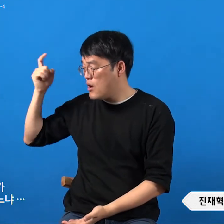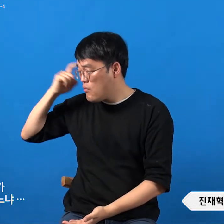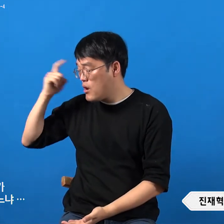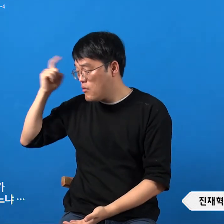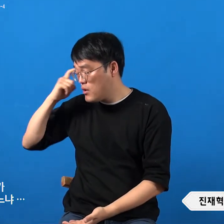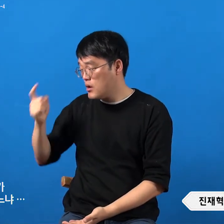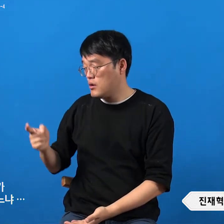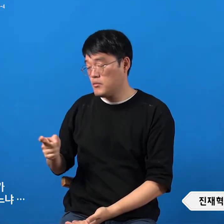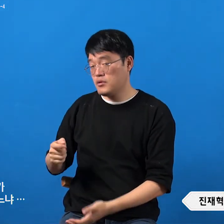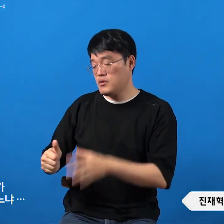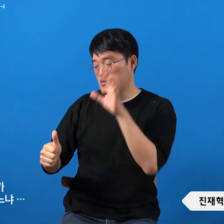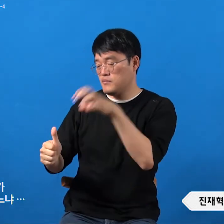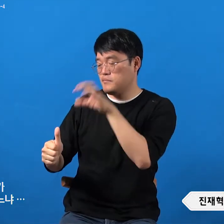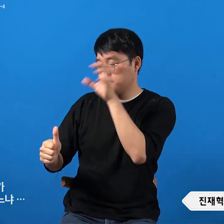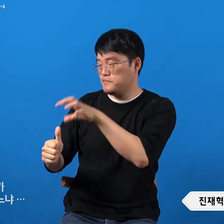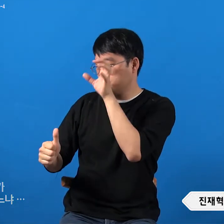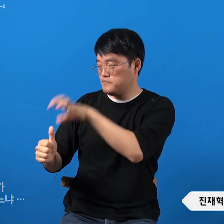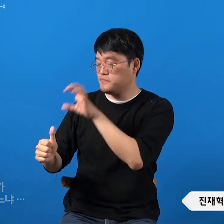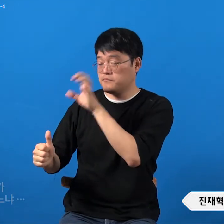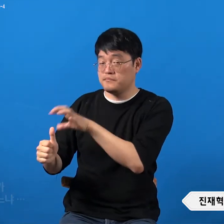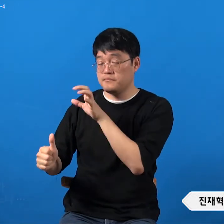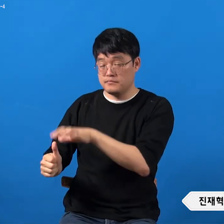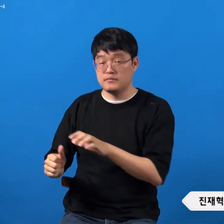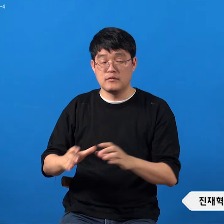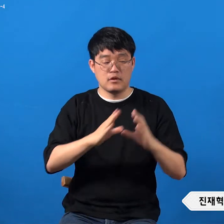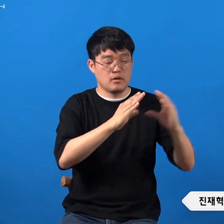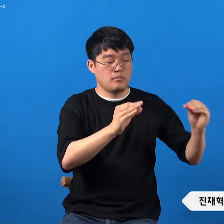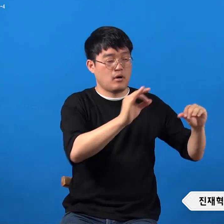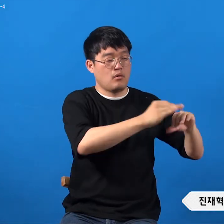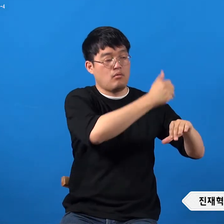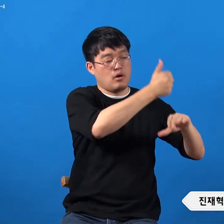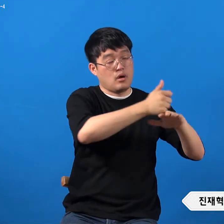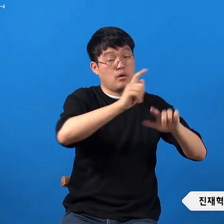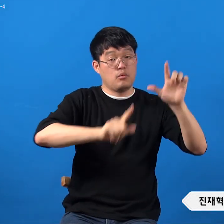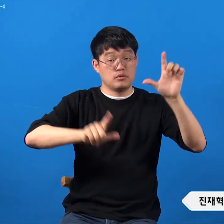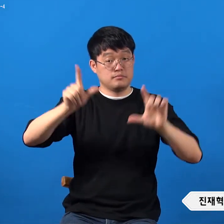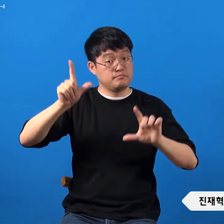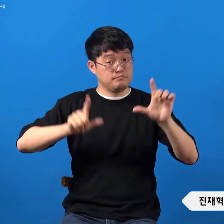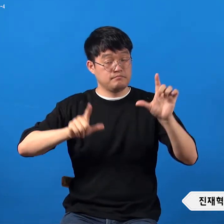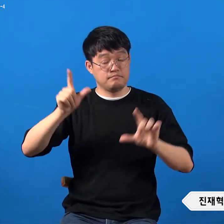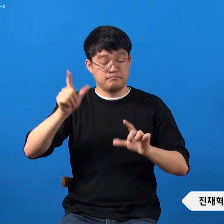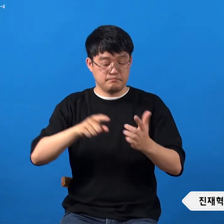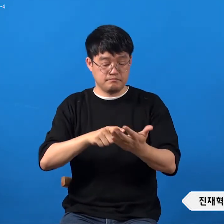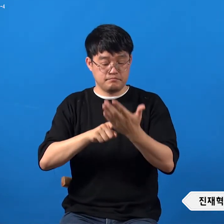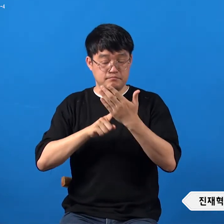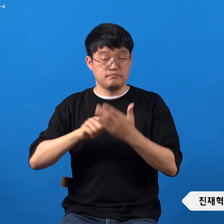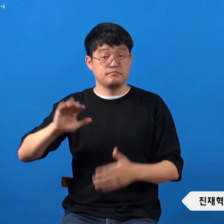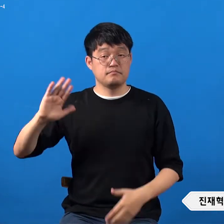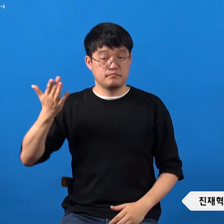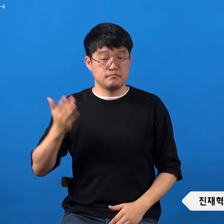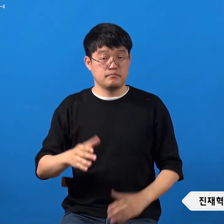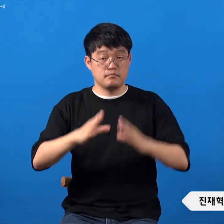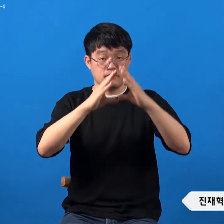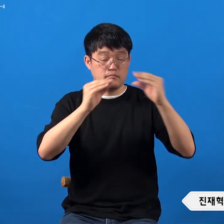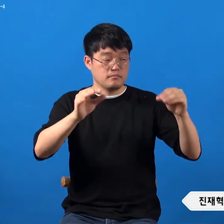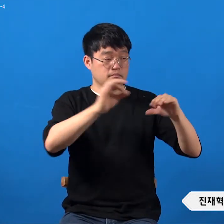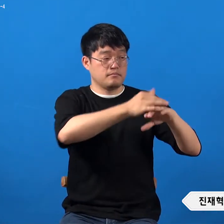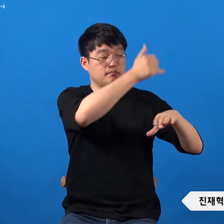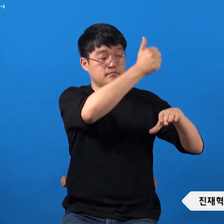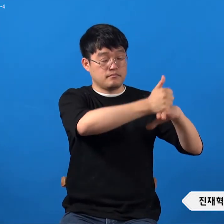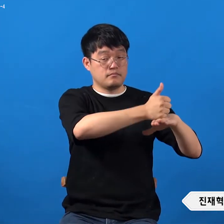어찌하여 아브라함을 향해서 질타하고 있는 바로의 모습을 봅니다. 바로는